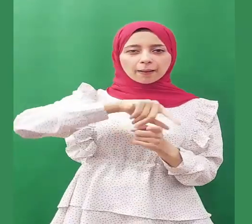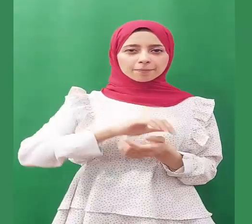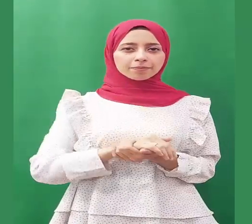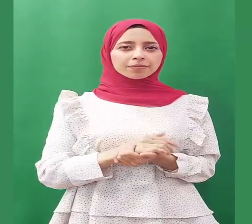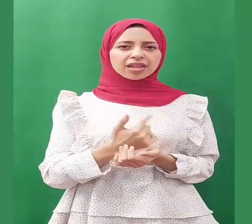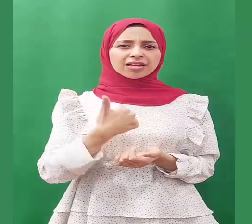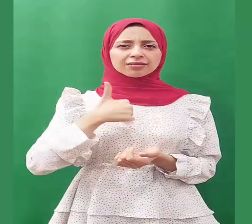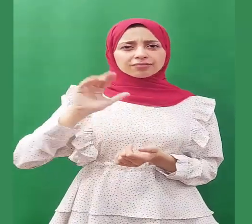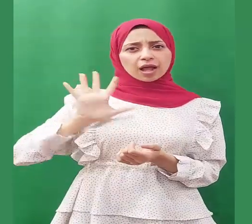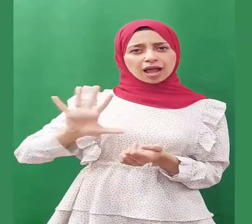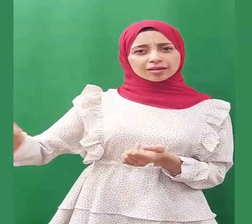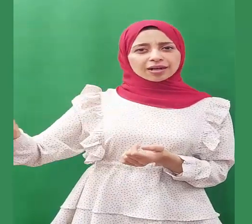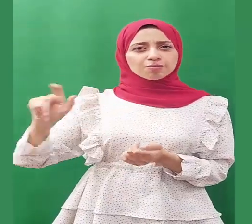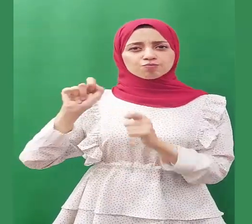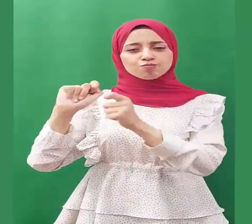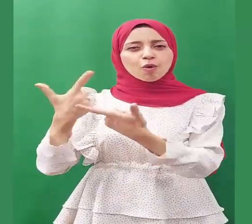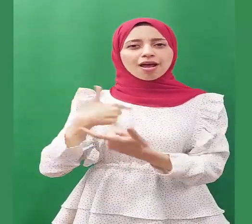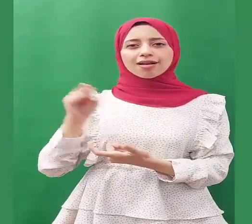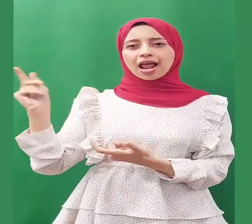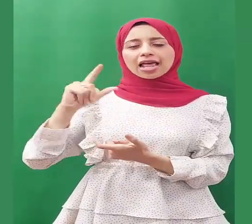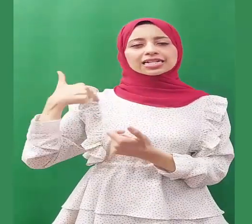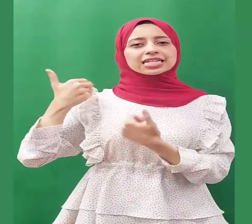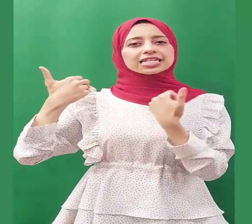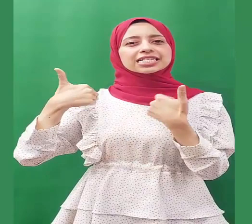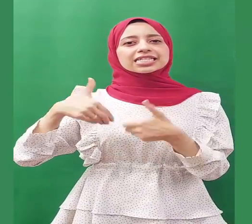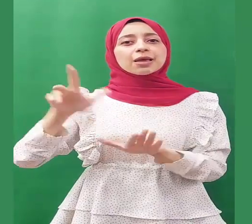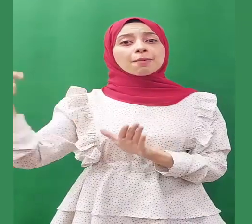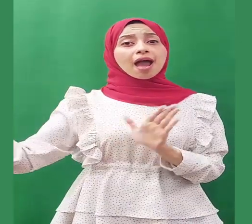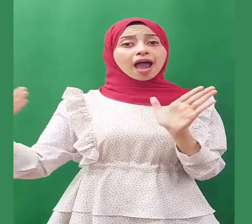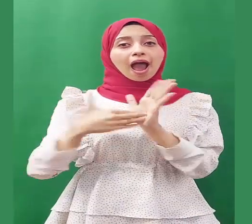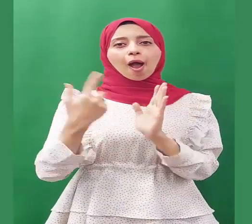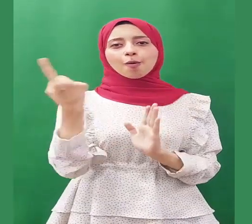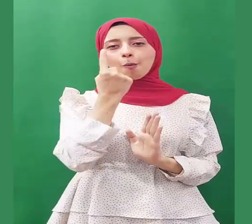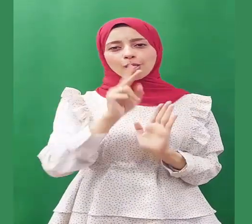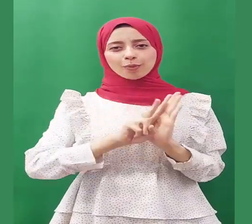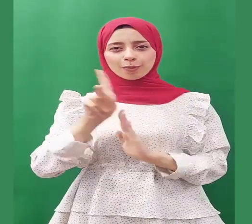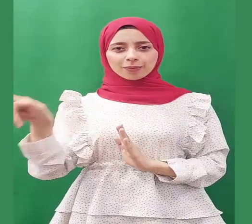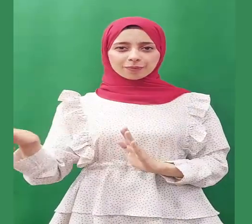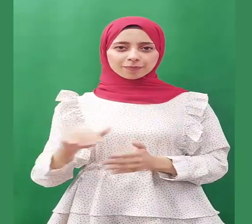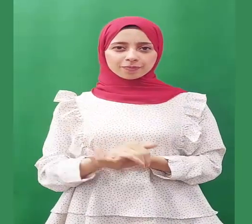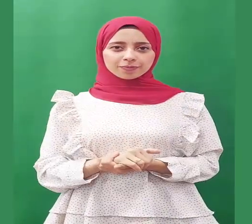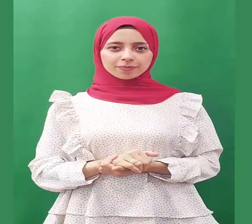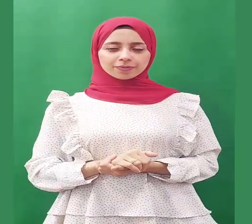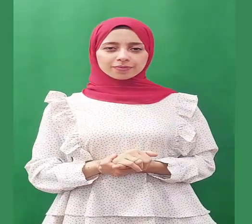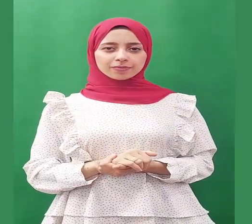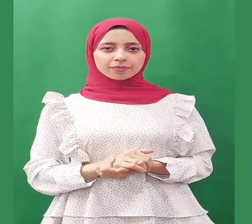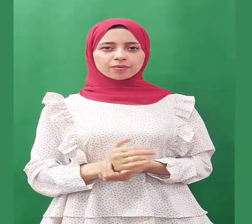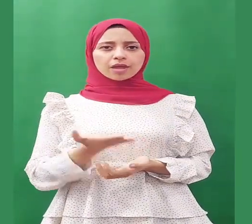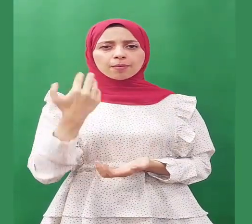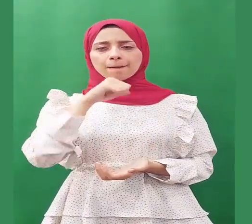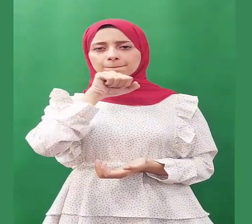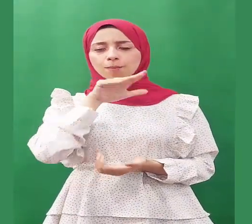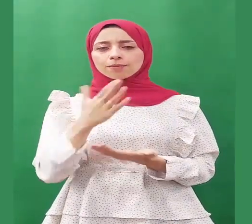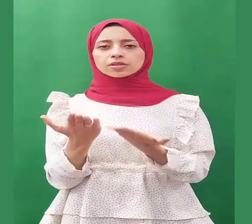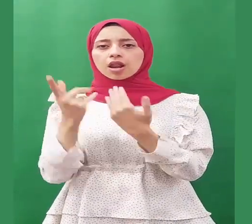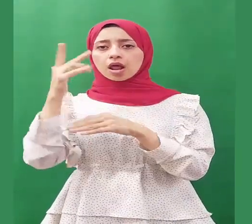فكرهت ان اعدله حتى يقضي حاجته وعندما كان صلى الله عليه وسلم